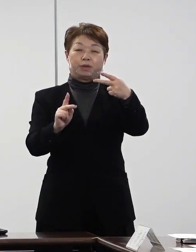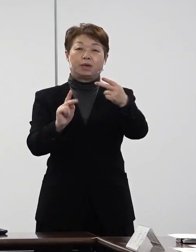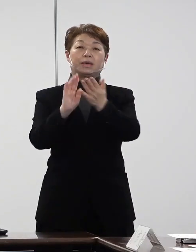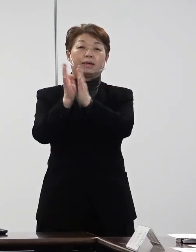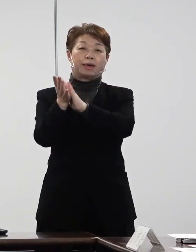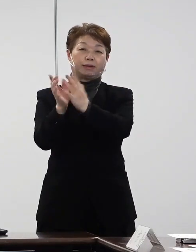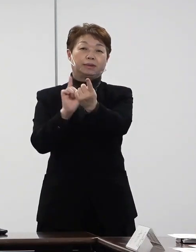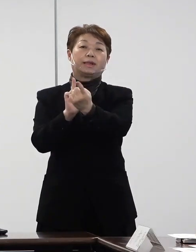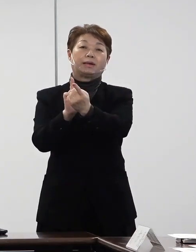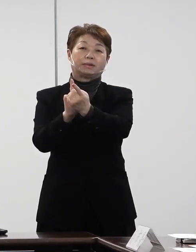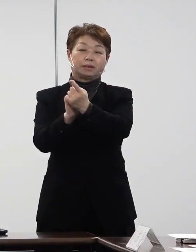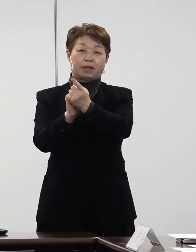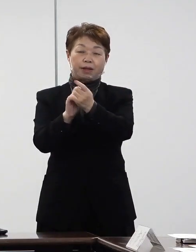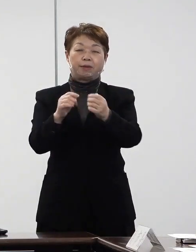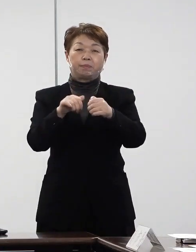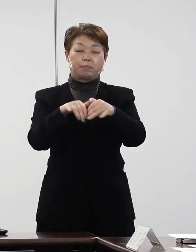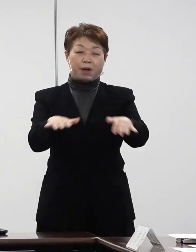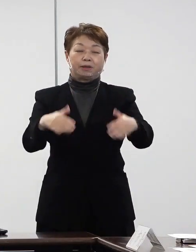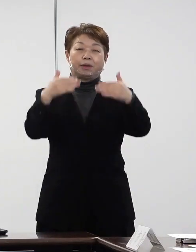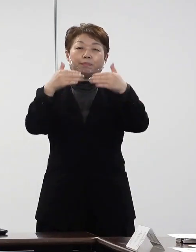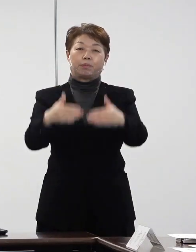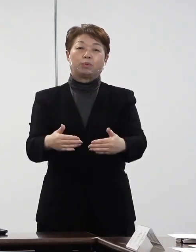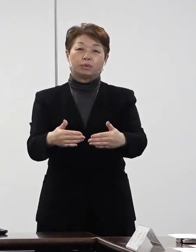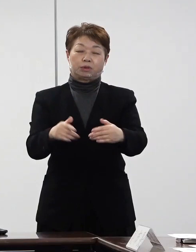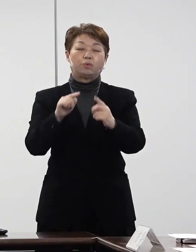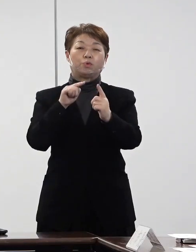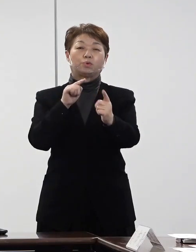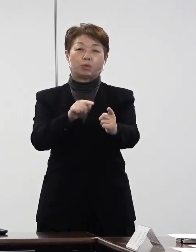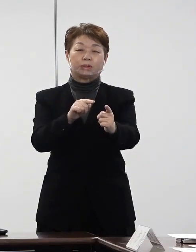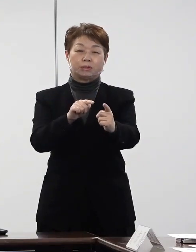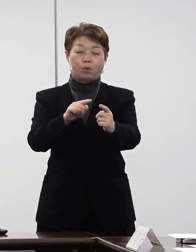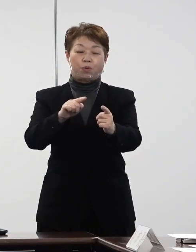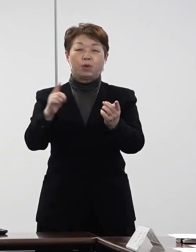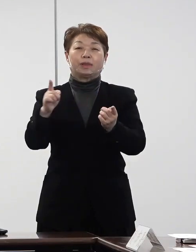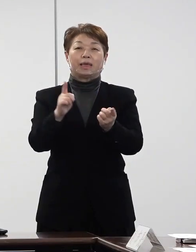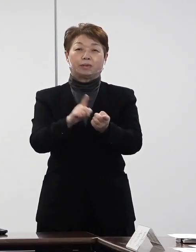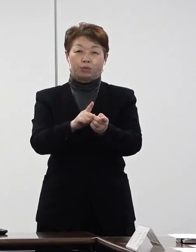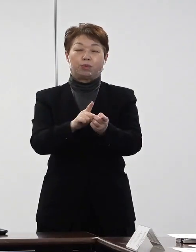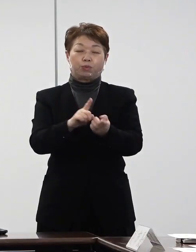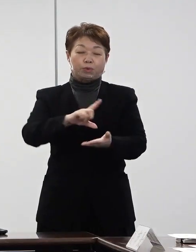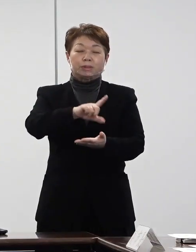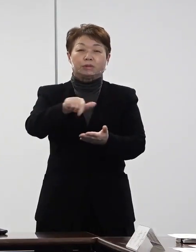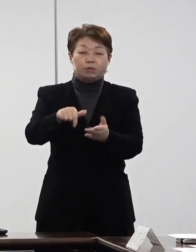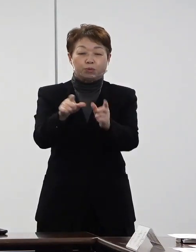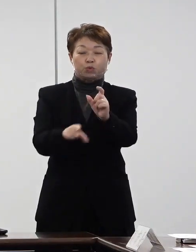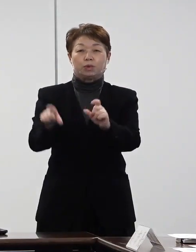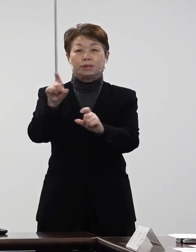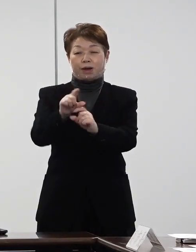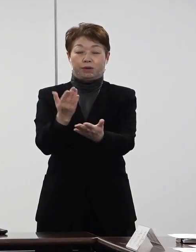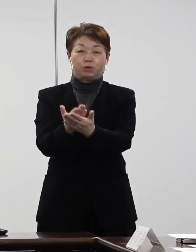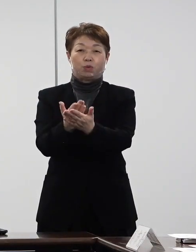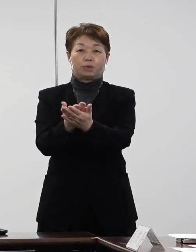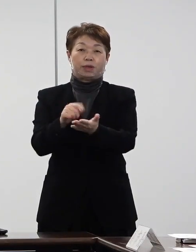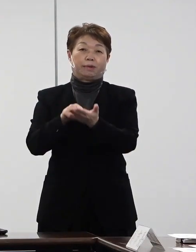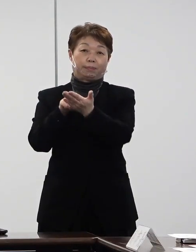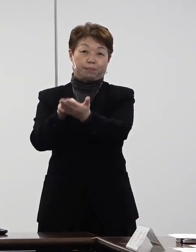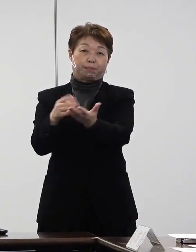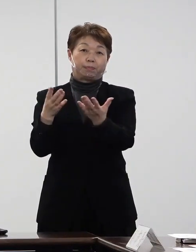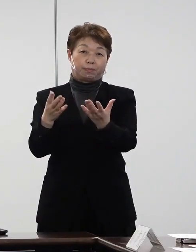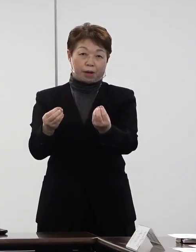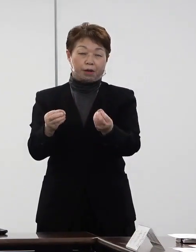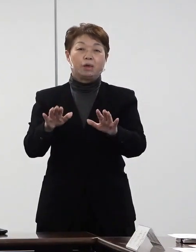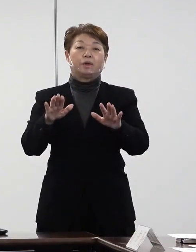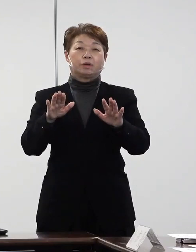県に対しまん延防止等重点措置の対象区域に青森市の追加を要請したことについては、本